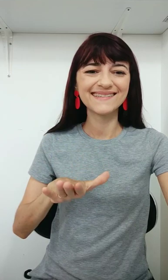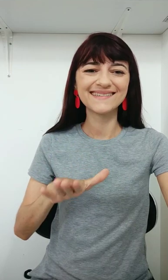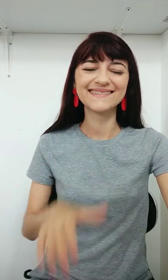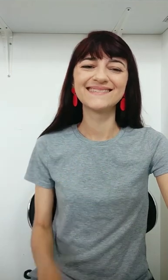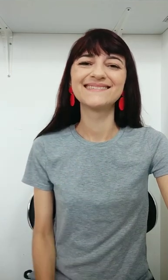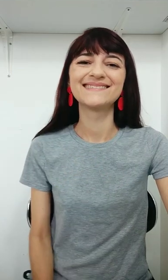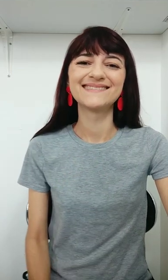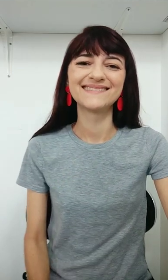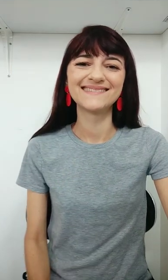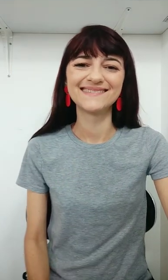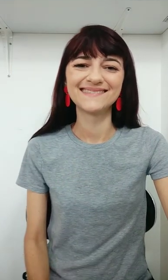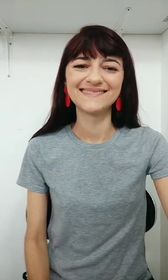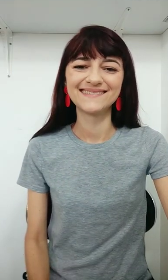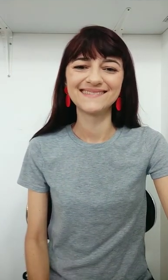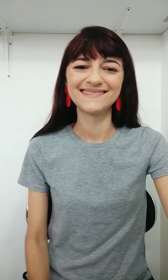boa tarde,